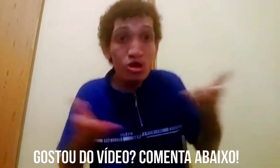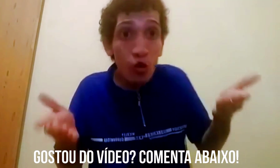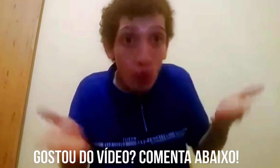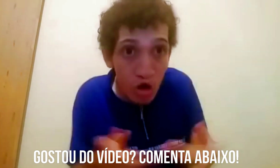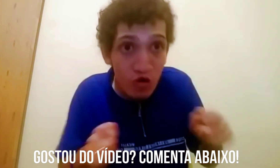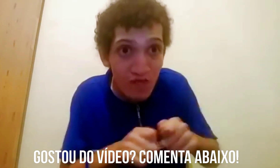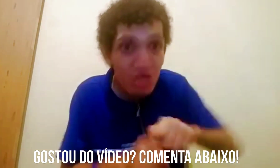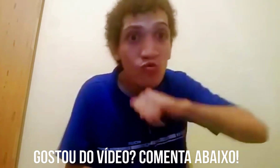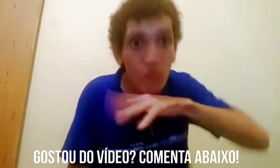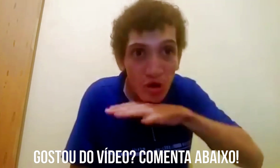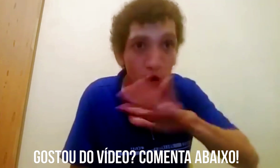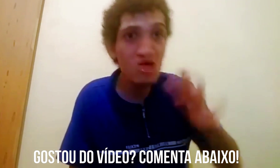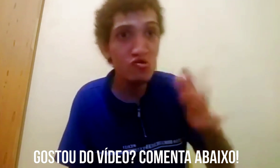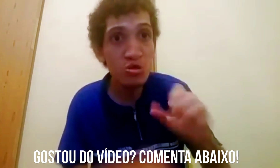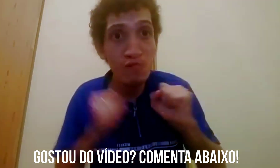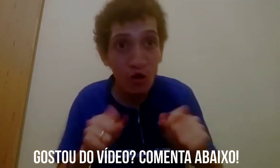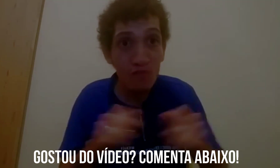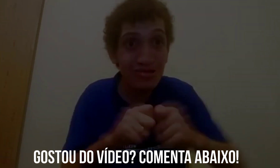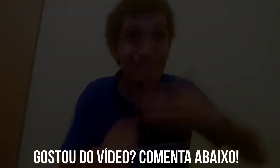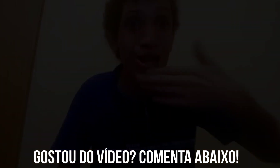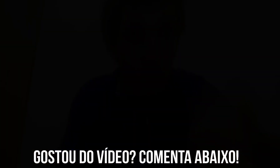que hoje eu fiz ruim? Ou mais ou menos, eu posso fazer melhor. melhor.